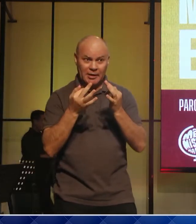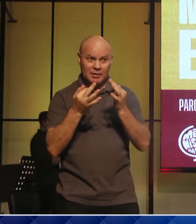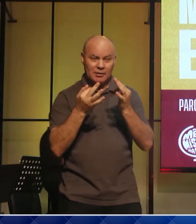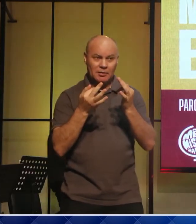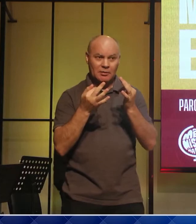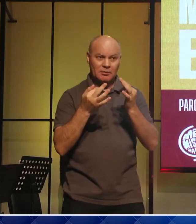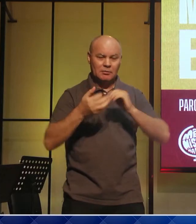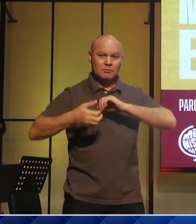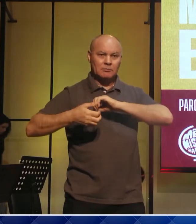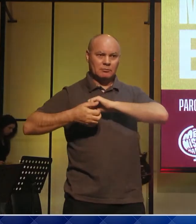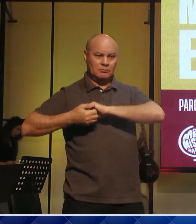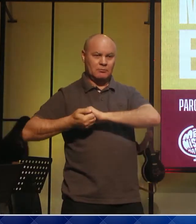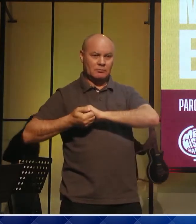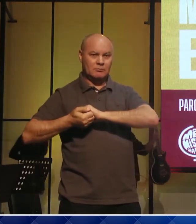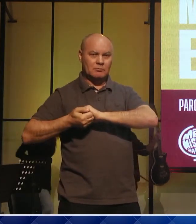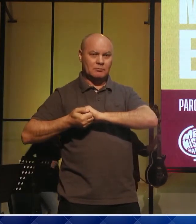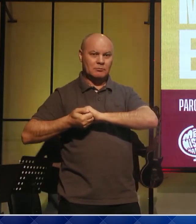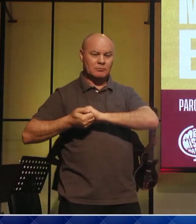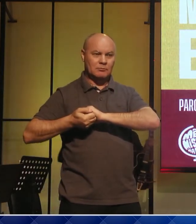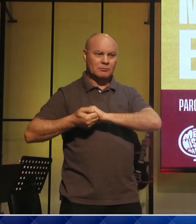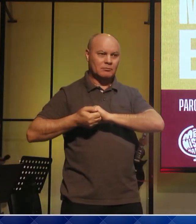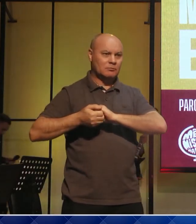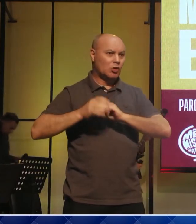mão solta.